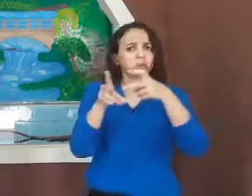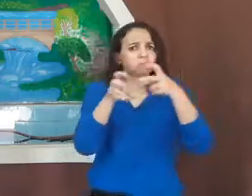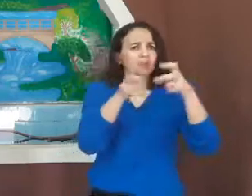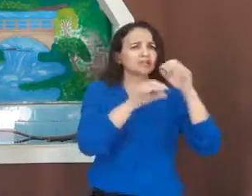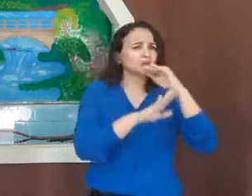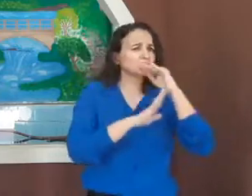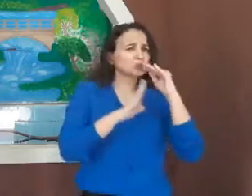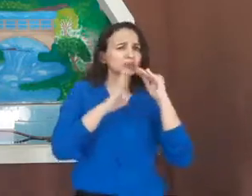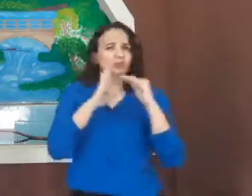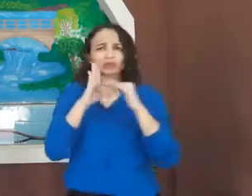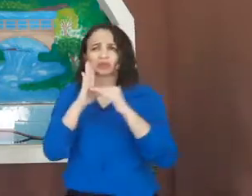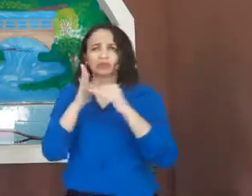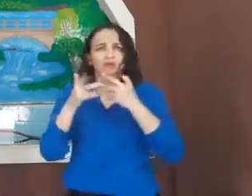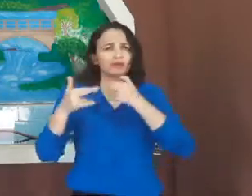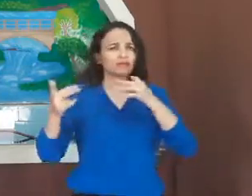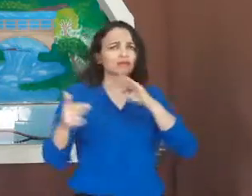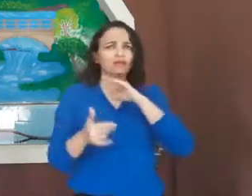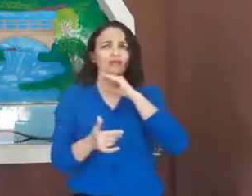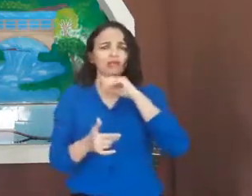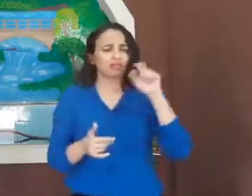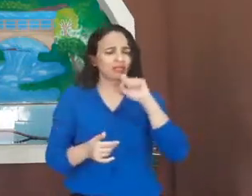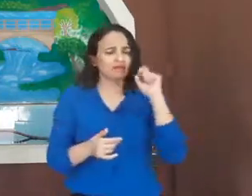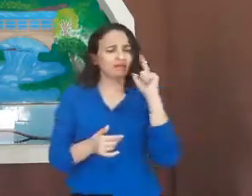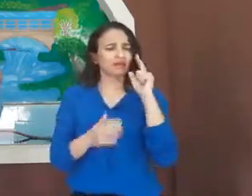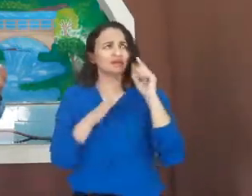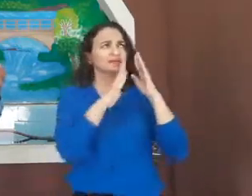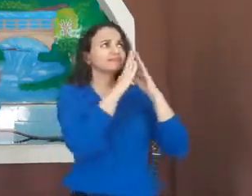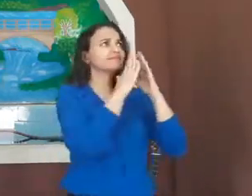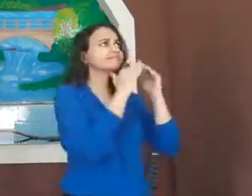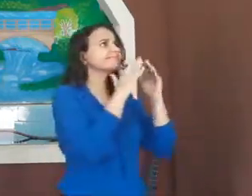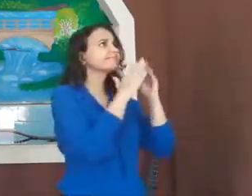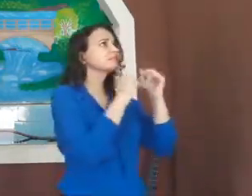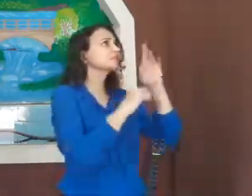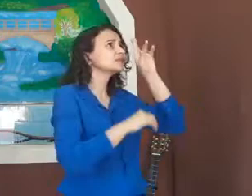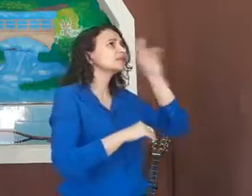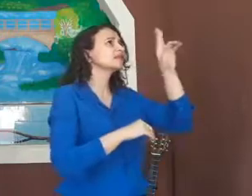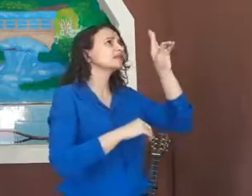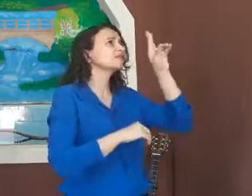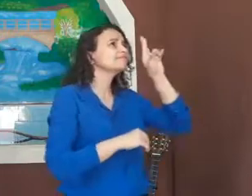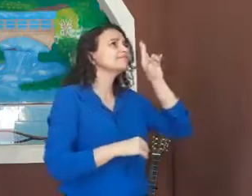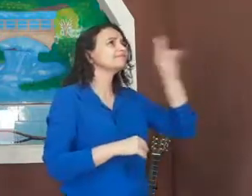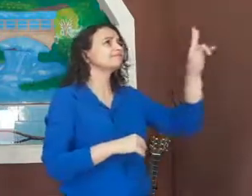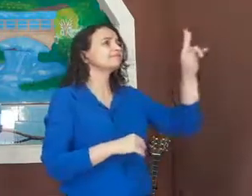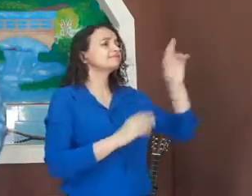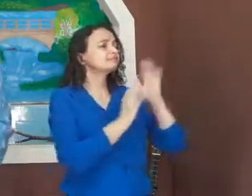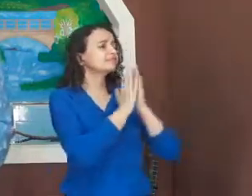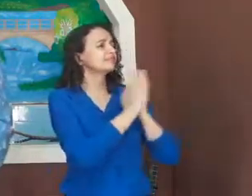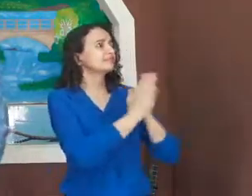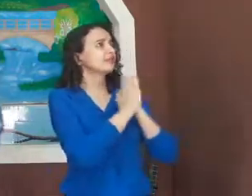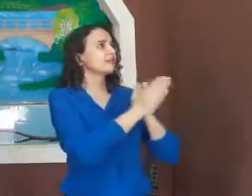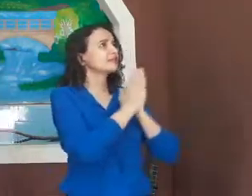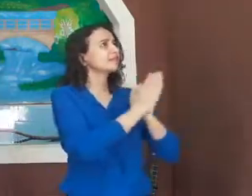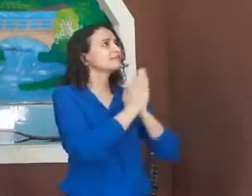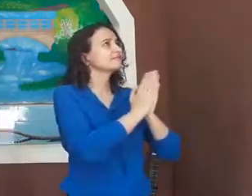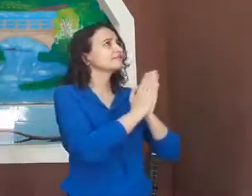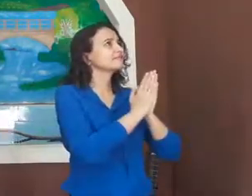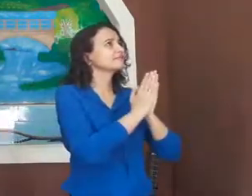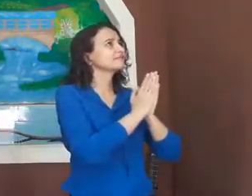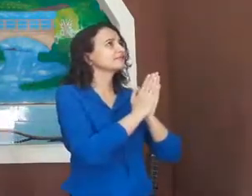suplicando. Davi ali suplicando, Senhor, uma súplica.